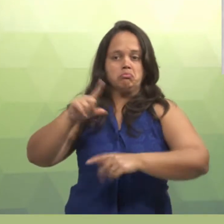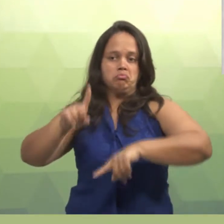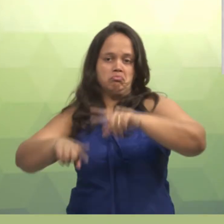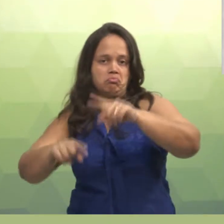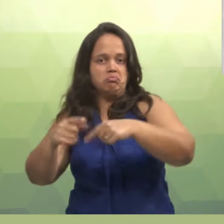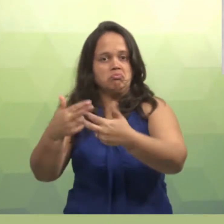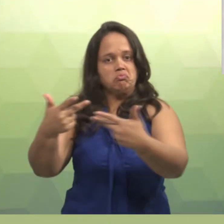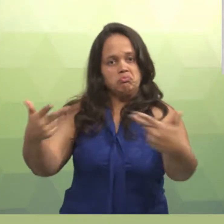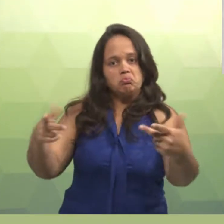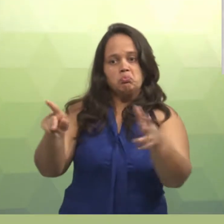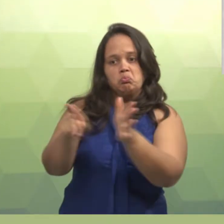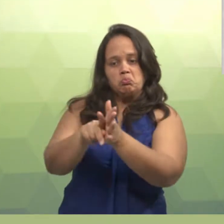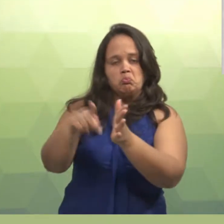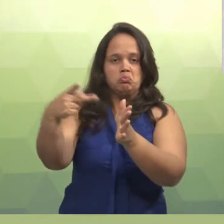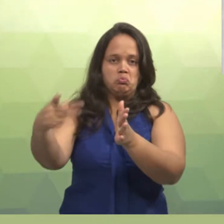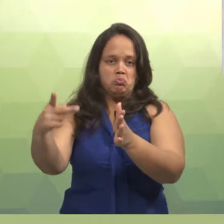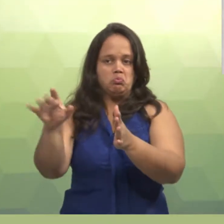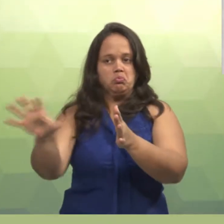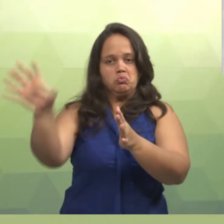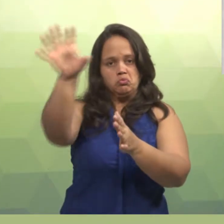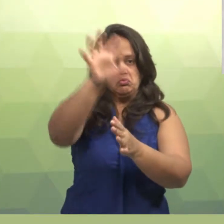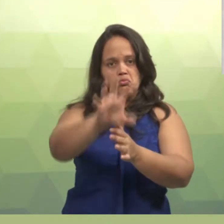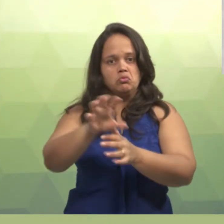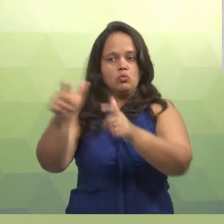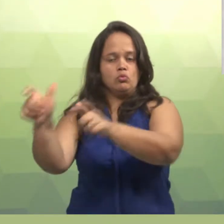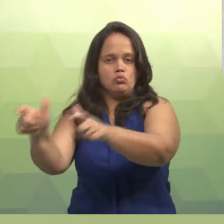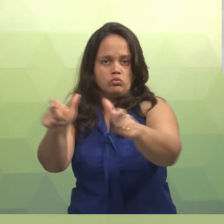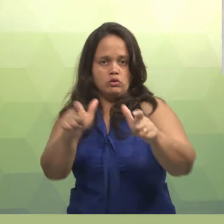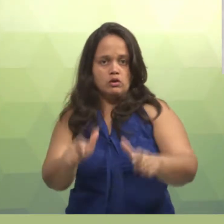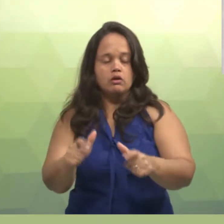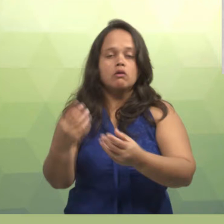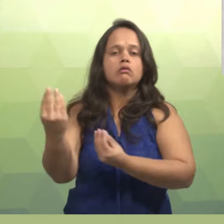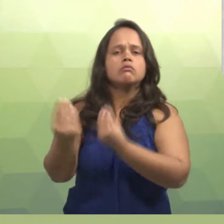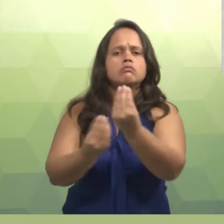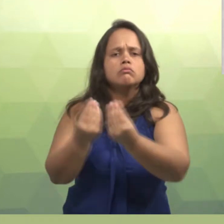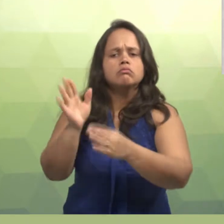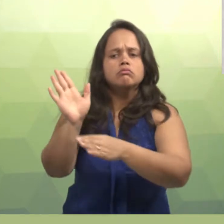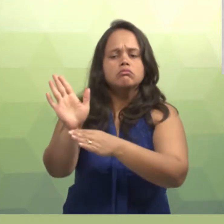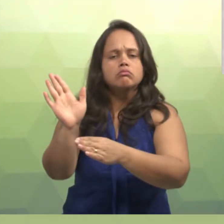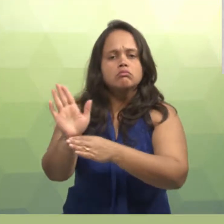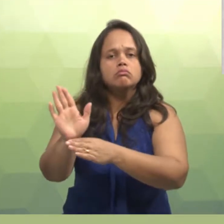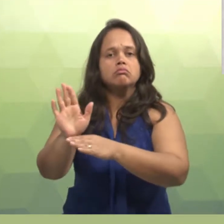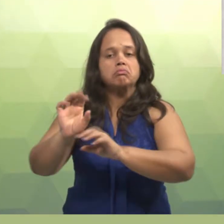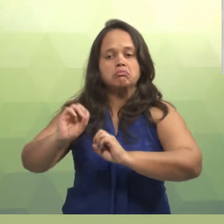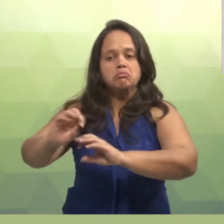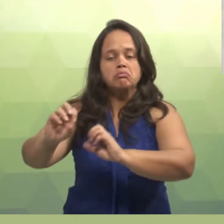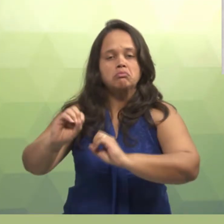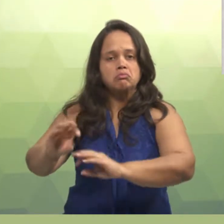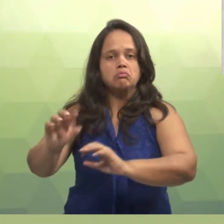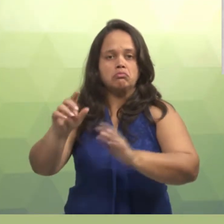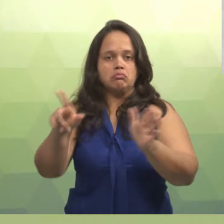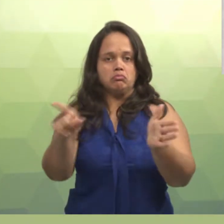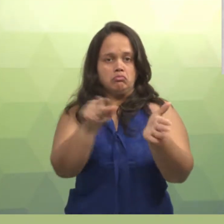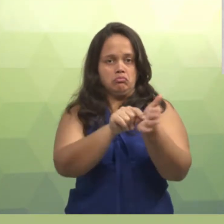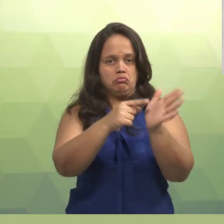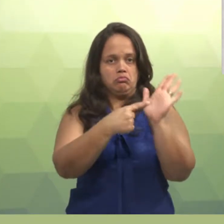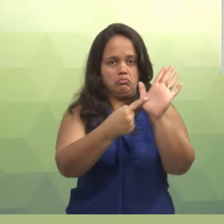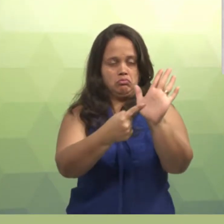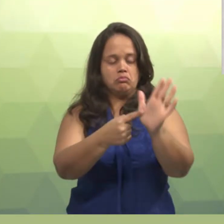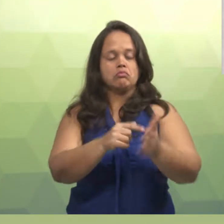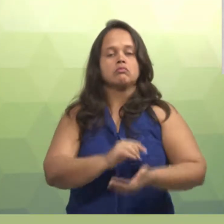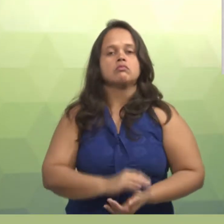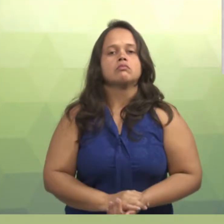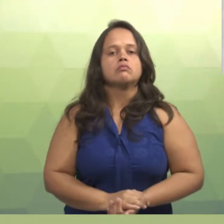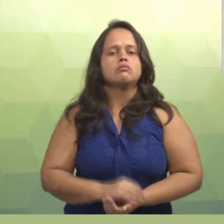condições disponíveis e das características regionais e locais, estabelecer parâmetro para atendimento de disposto